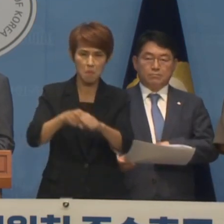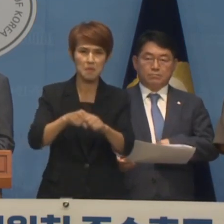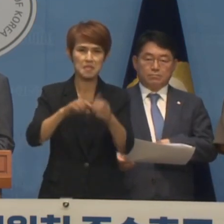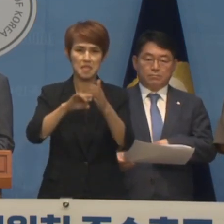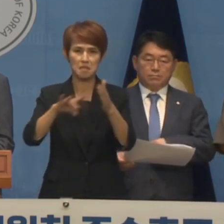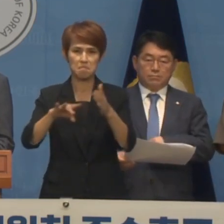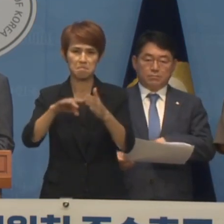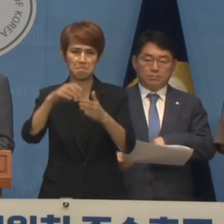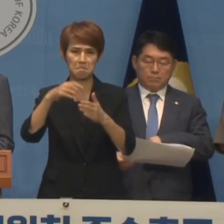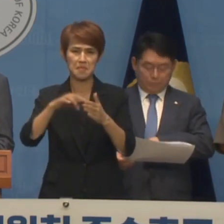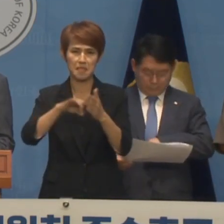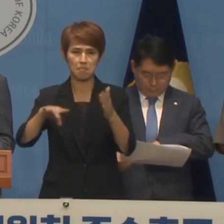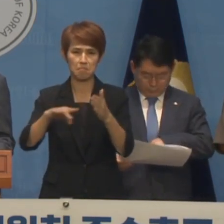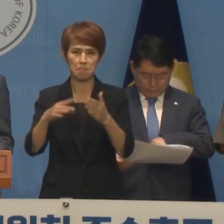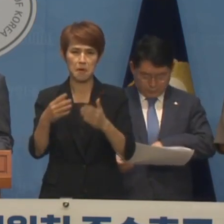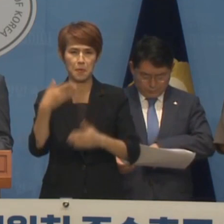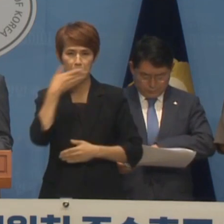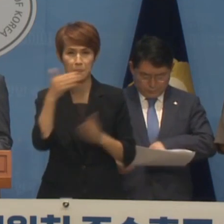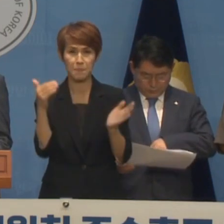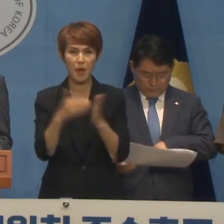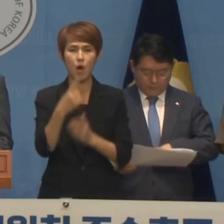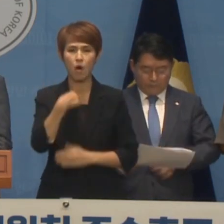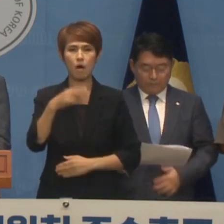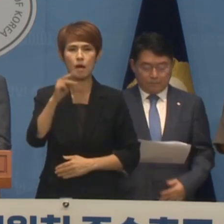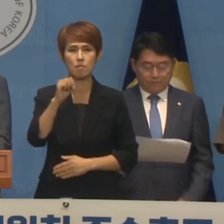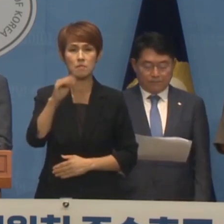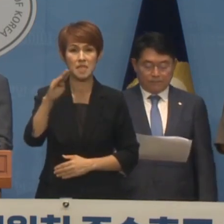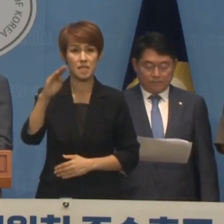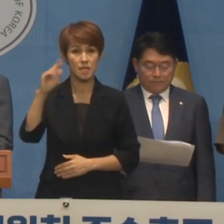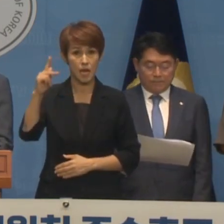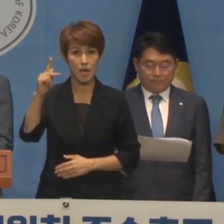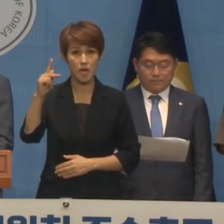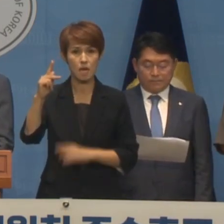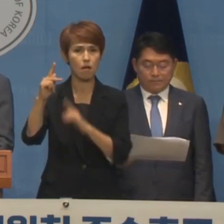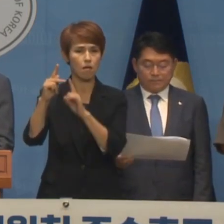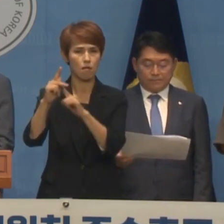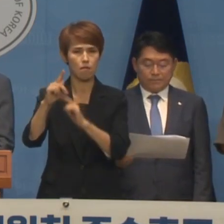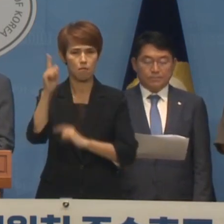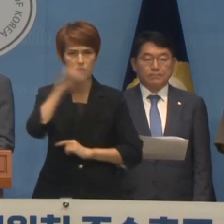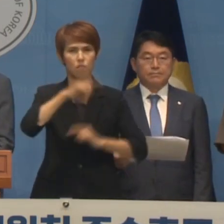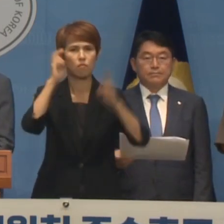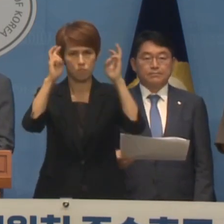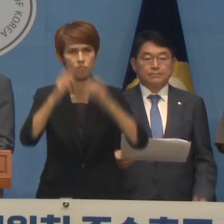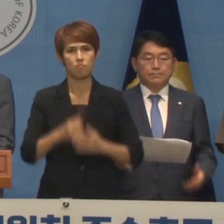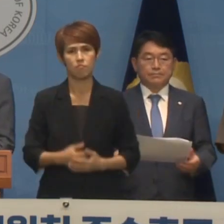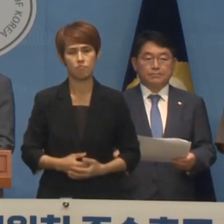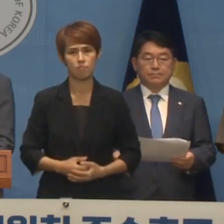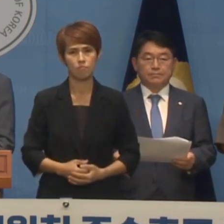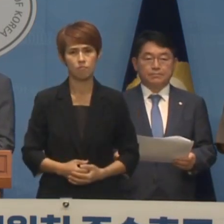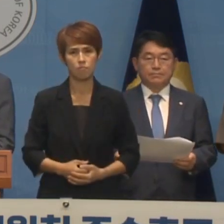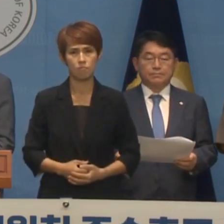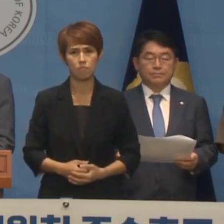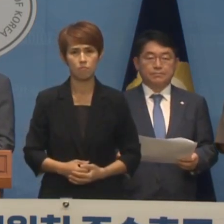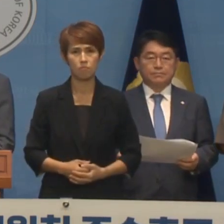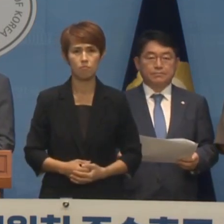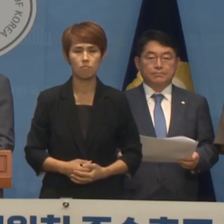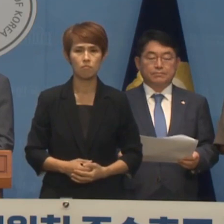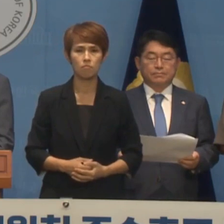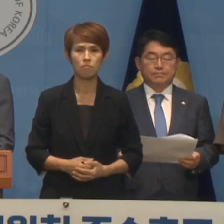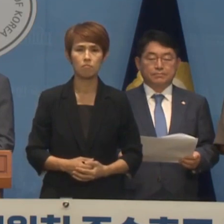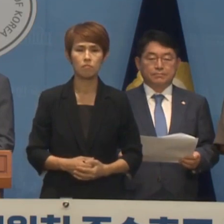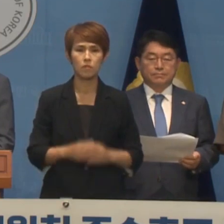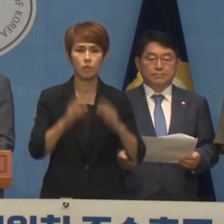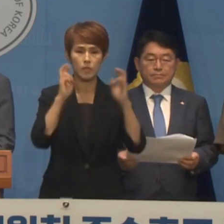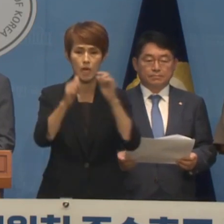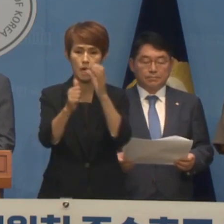전력이 확인되는 등 MBK는 대표적인 악덕 투기 자본으로 지목되는 업체로 알려져 있습니다. 위탁운용사 선정에